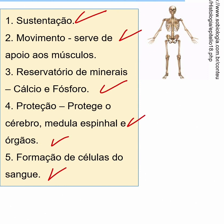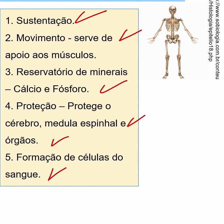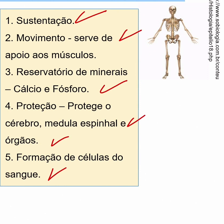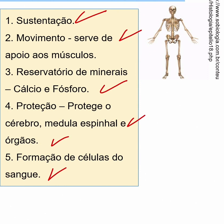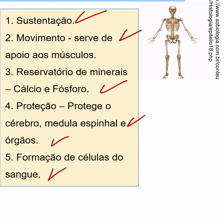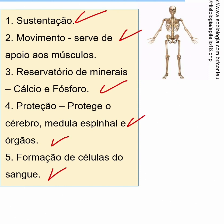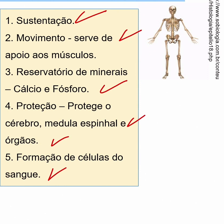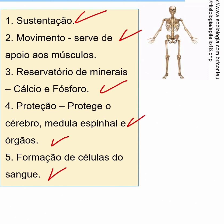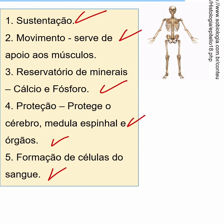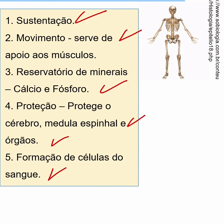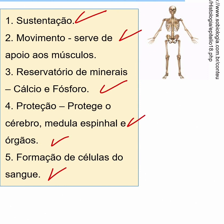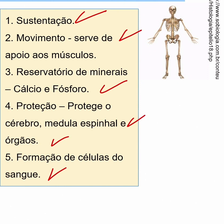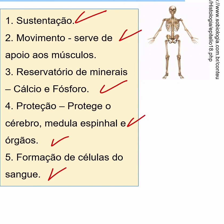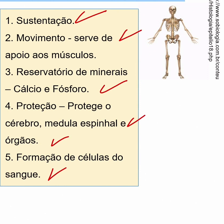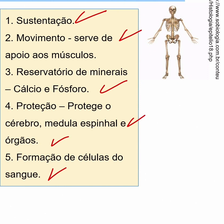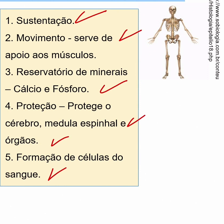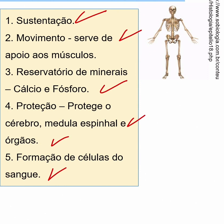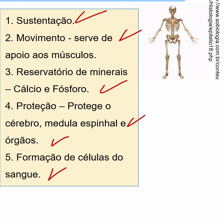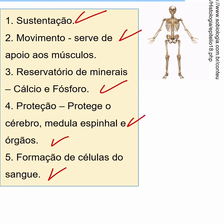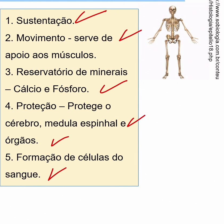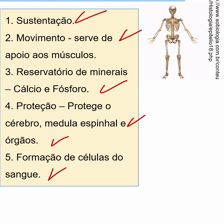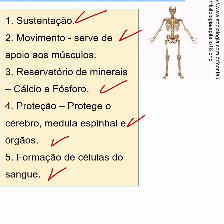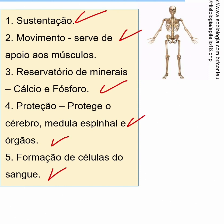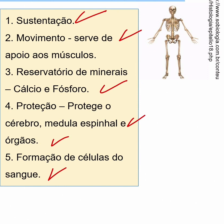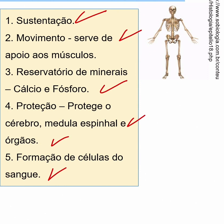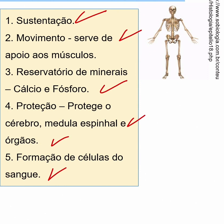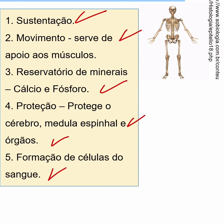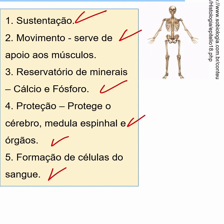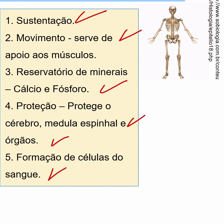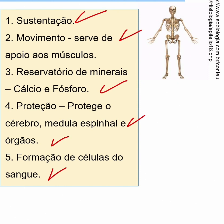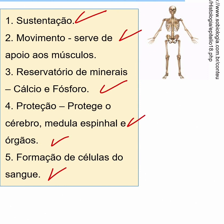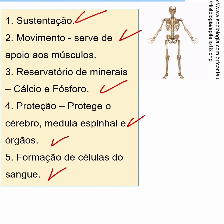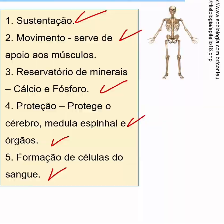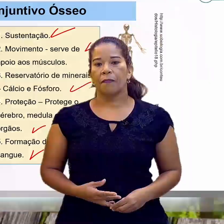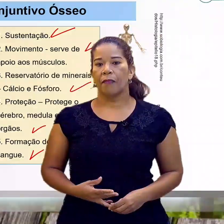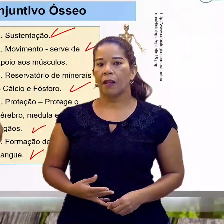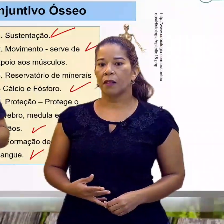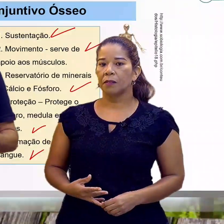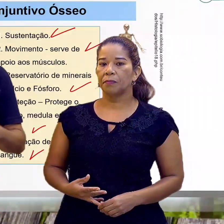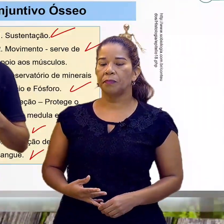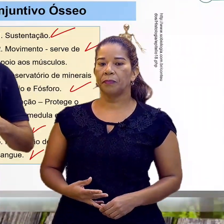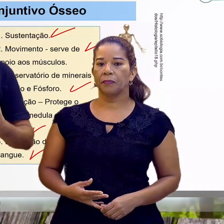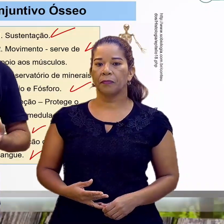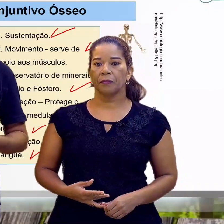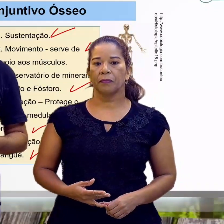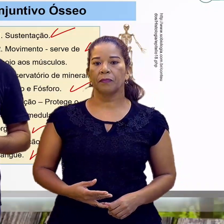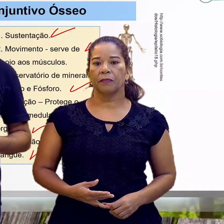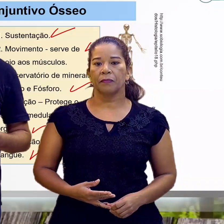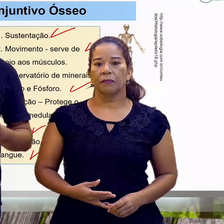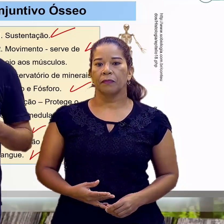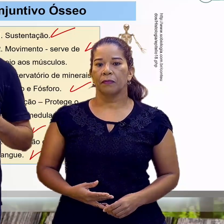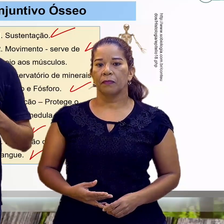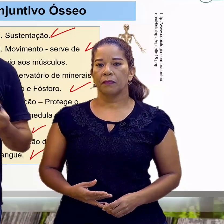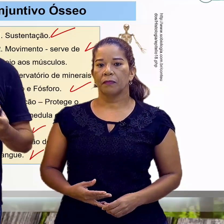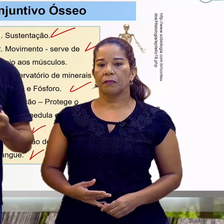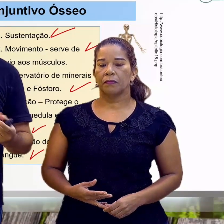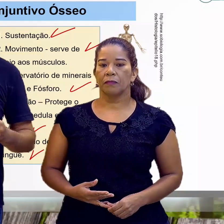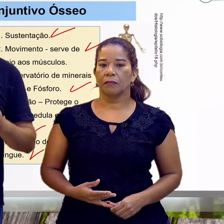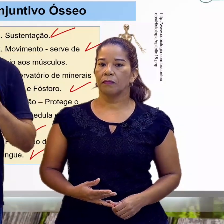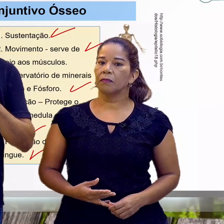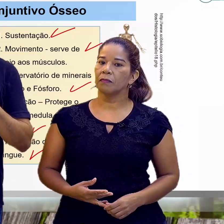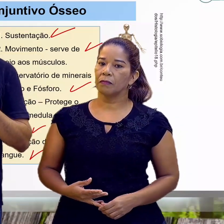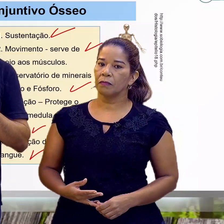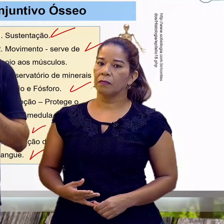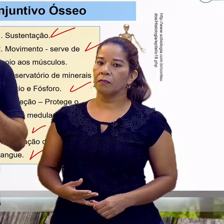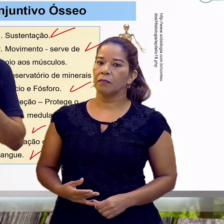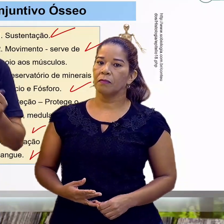cartilaginoso, falamos também sobre o tecido ósseo. O que a gente pode destacar sobre um e